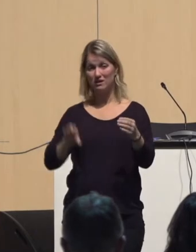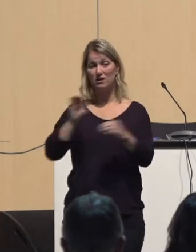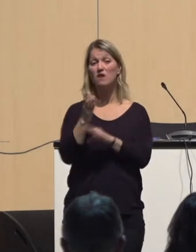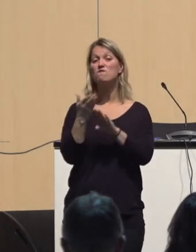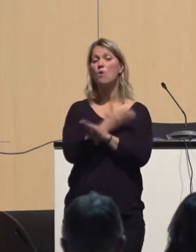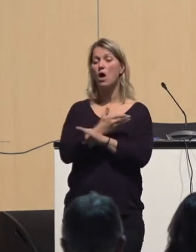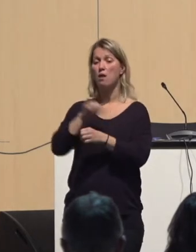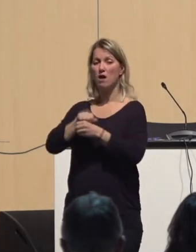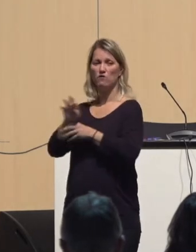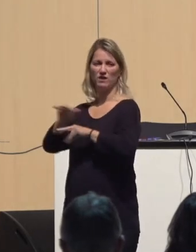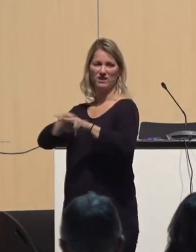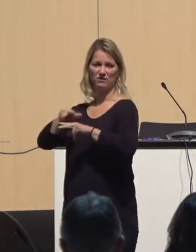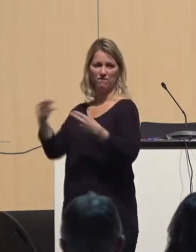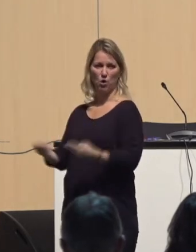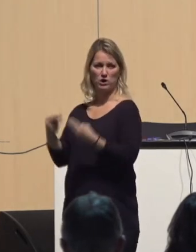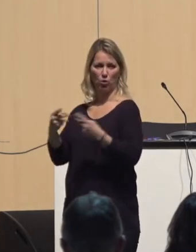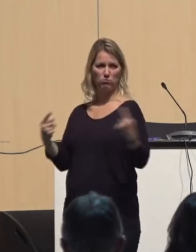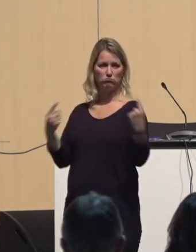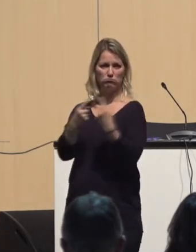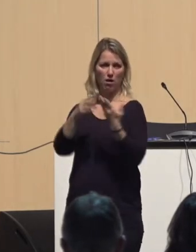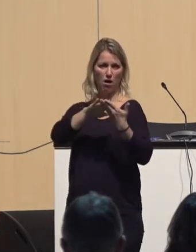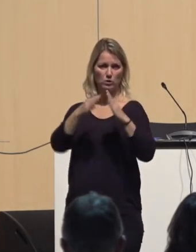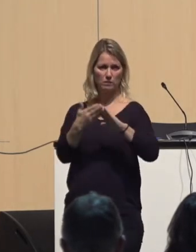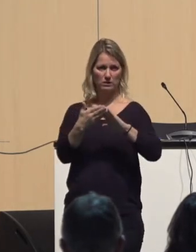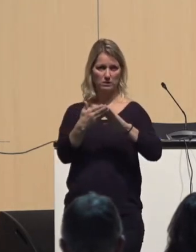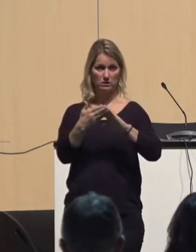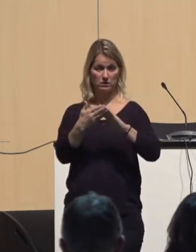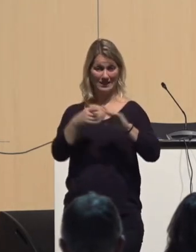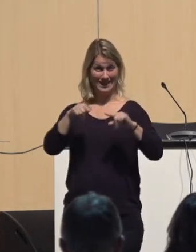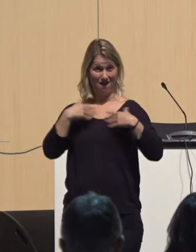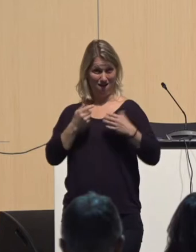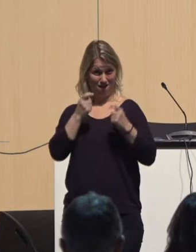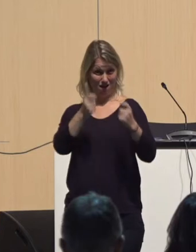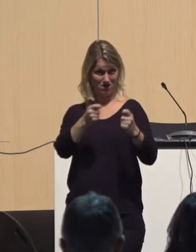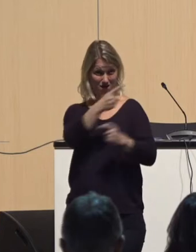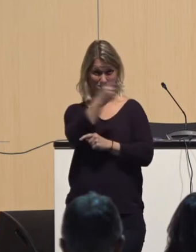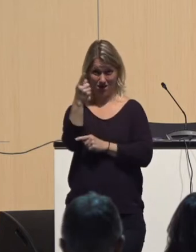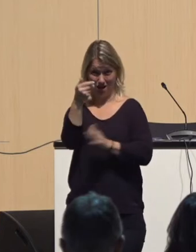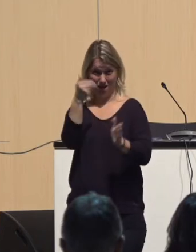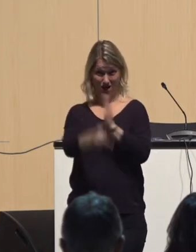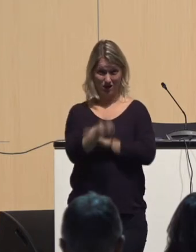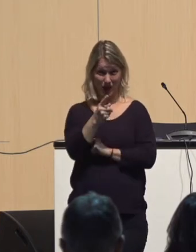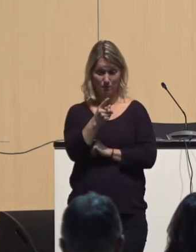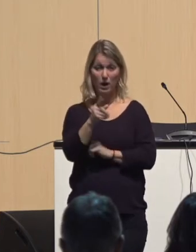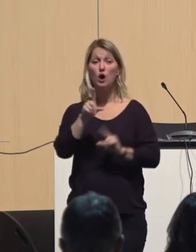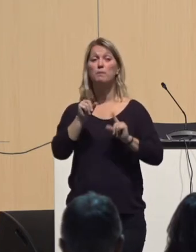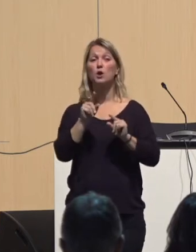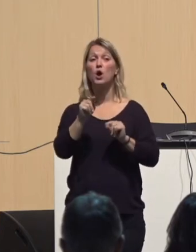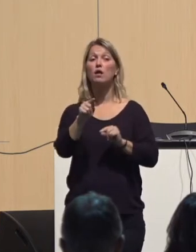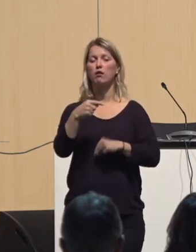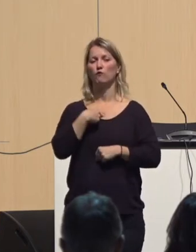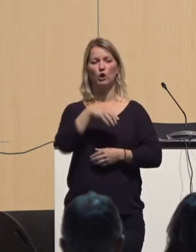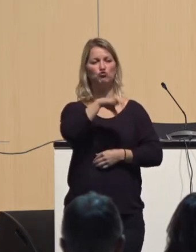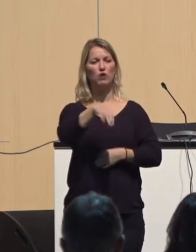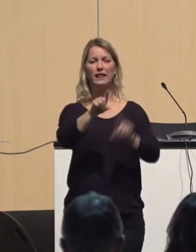Wirtschaftsförderung abgestimmt werden. Und jeder, der heute diesen Antrag ablehnt, macht sich seiner Verantwortung gegenüber den